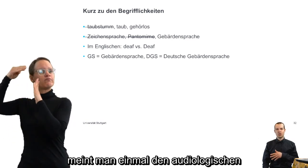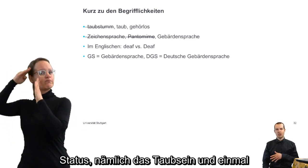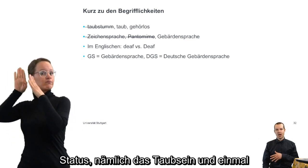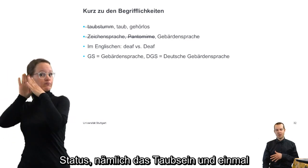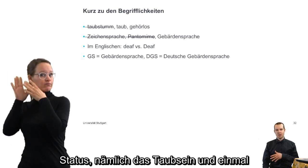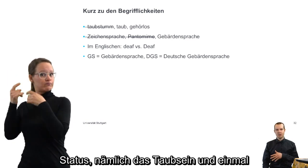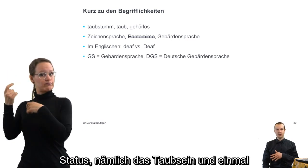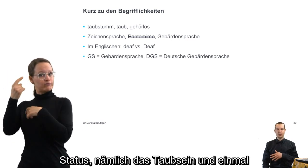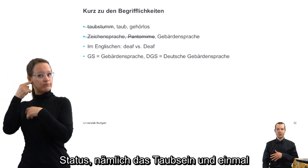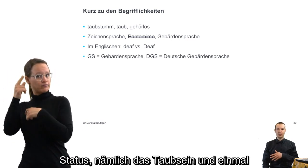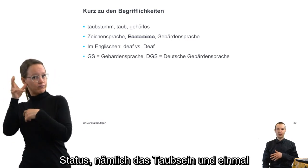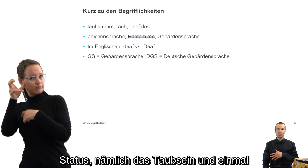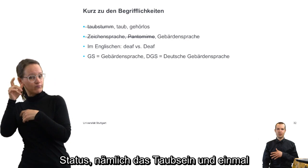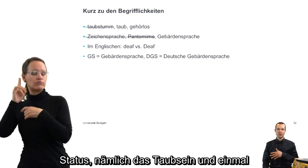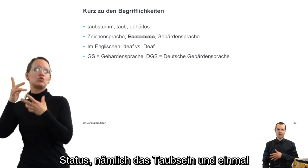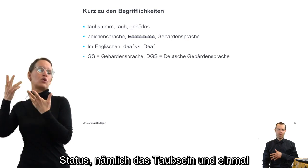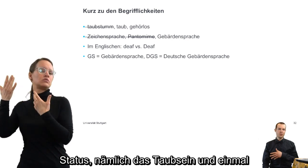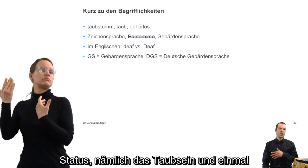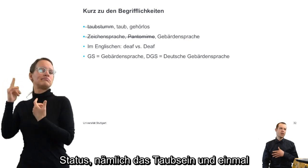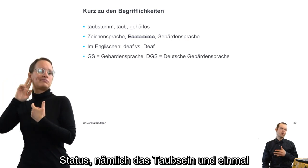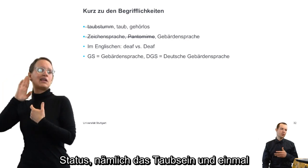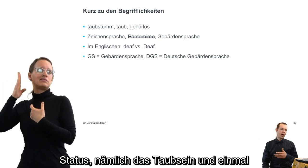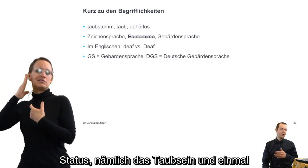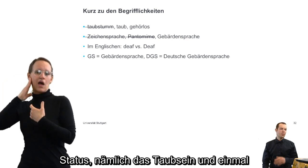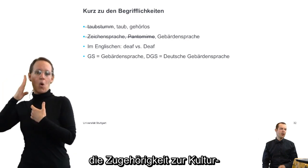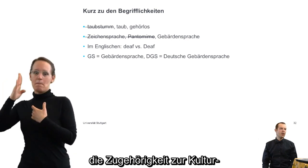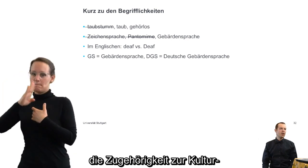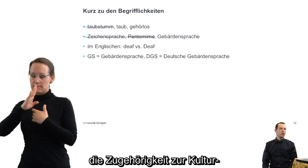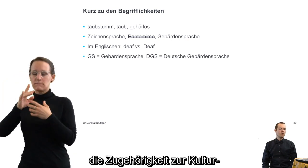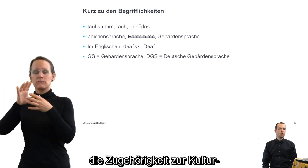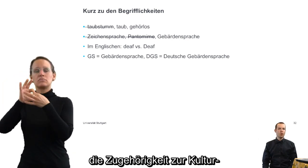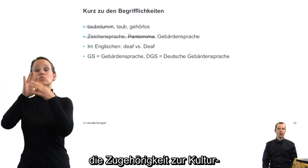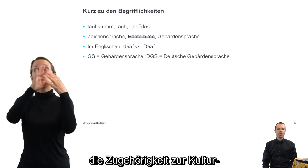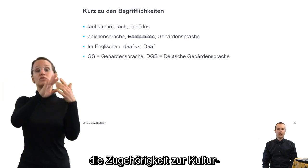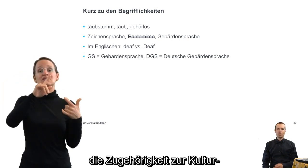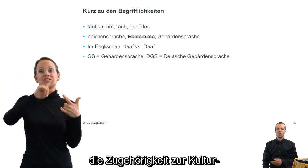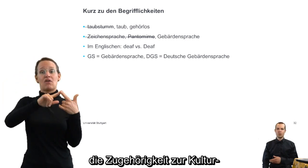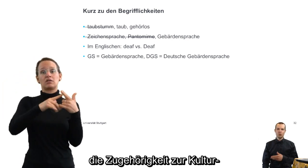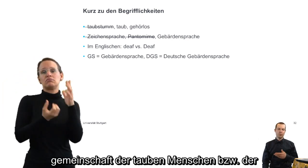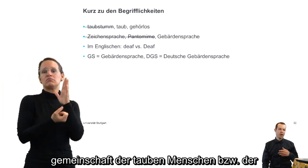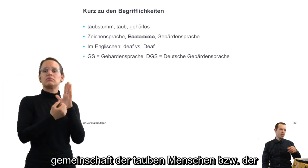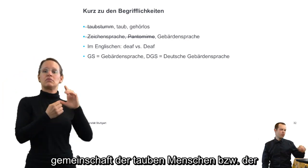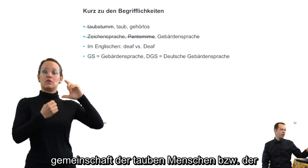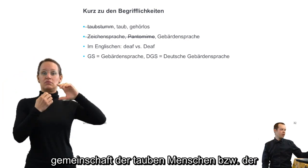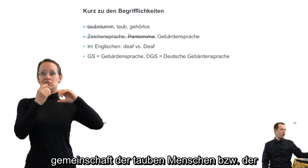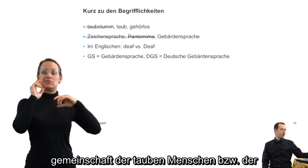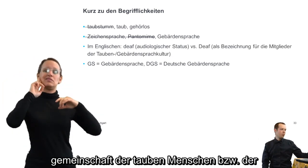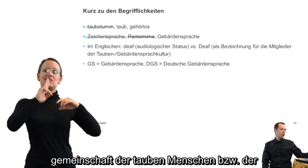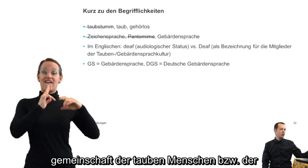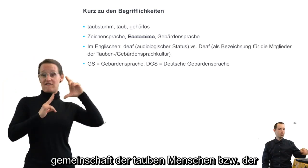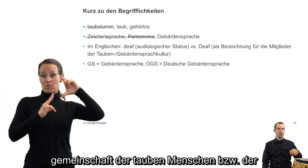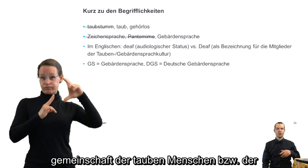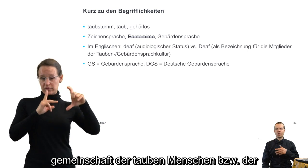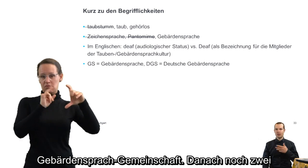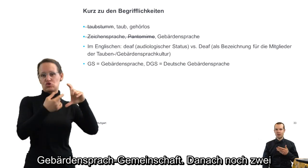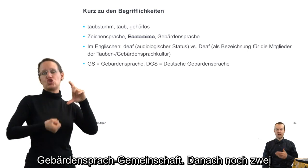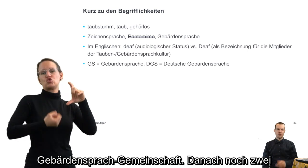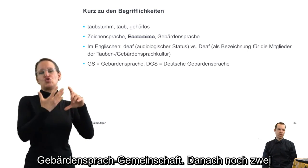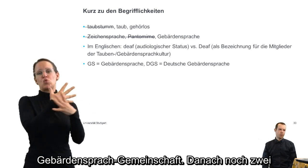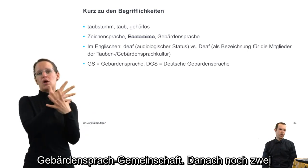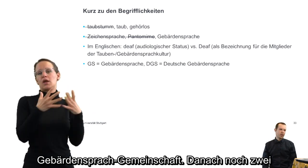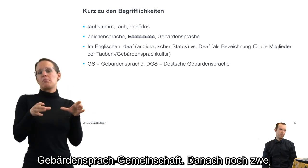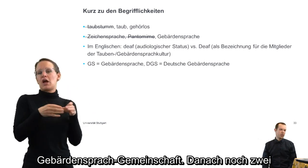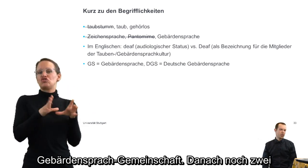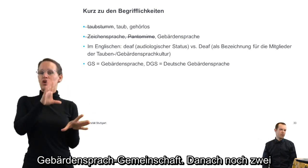audiologischen Status, nämlich das Taubsein und einmal die Zugehörigkeit zur Kulturgemeinschaft der tauben Menschen, der